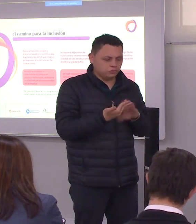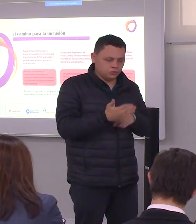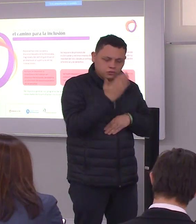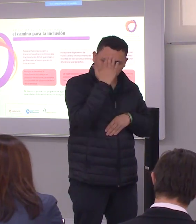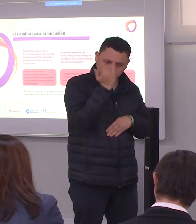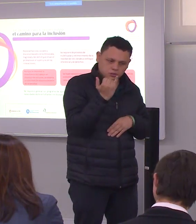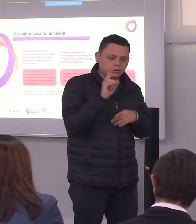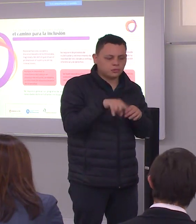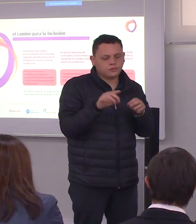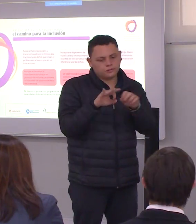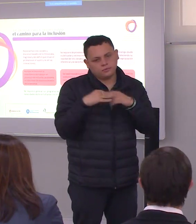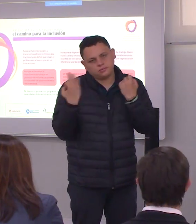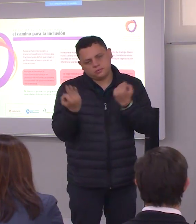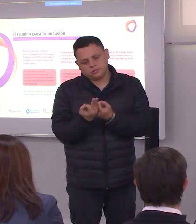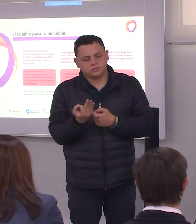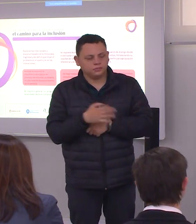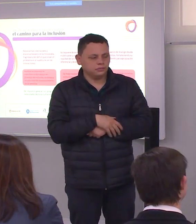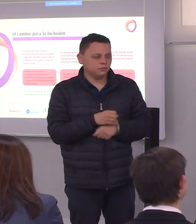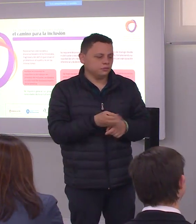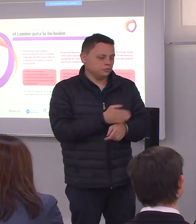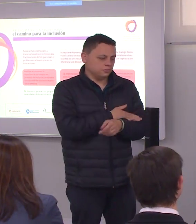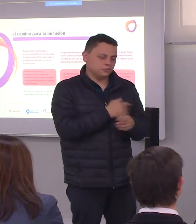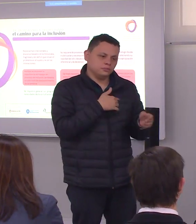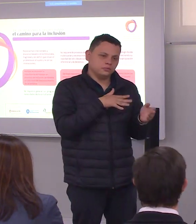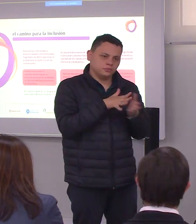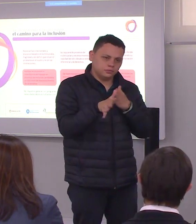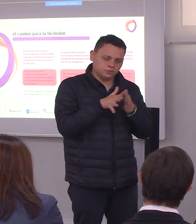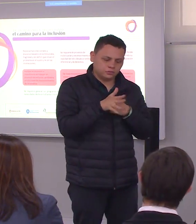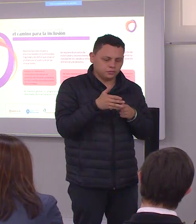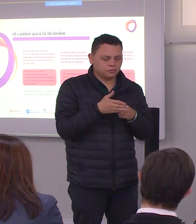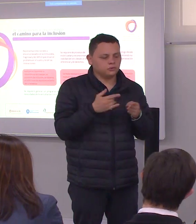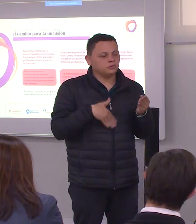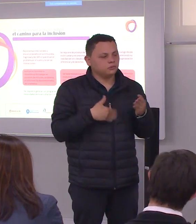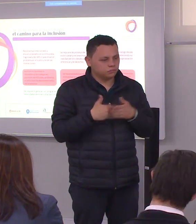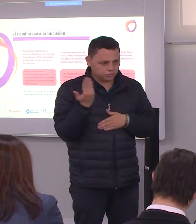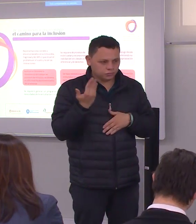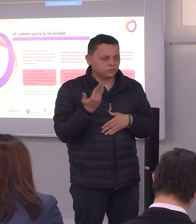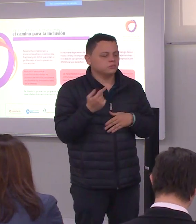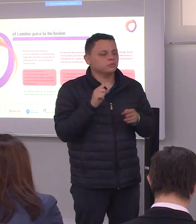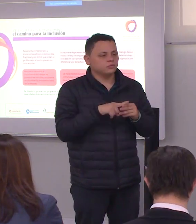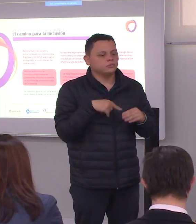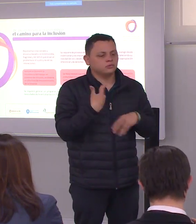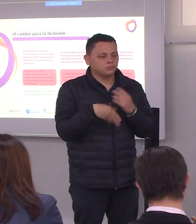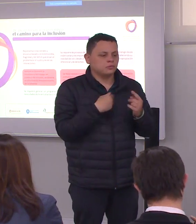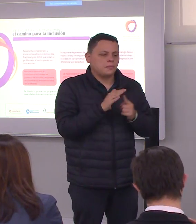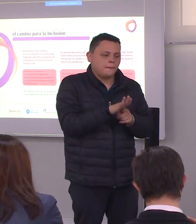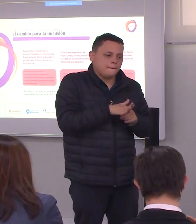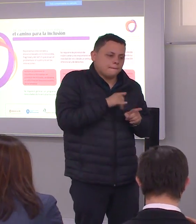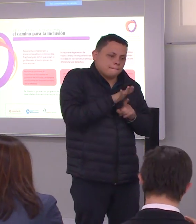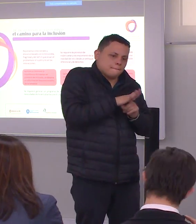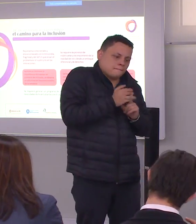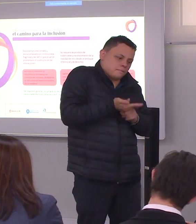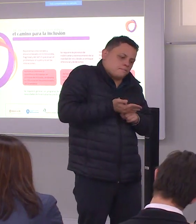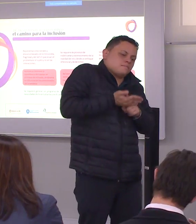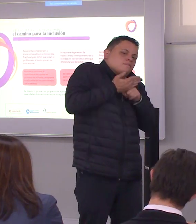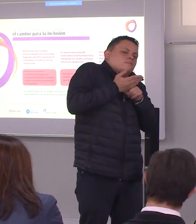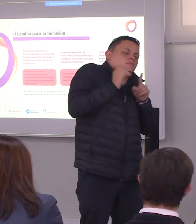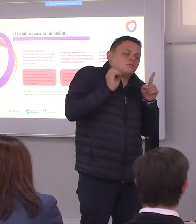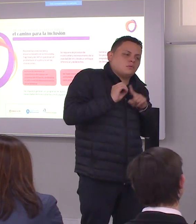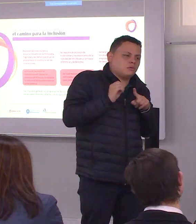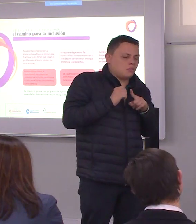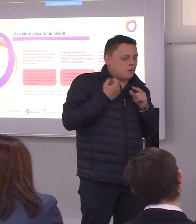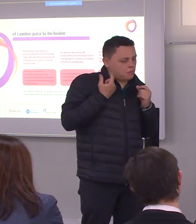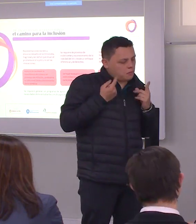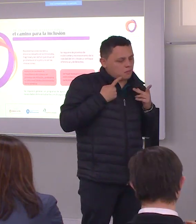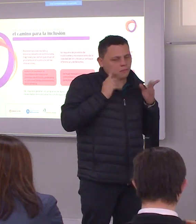académica y familiar como lo veíamos al comienzo se tiende a generar procesos de sobreprotección o no hay